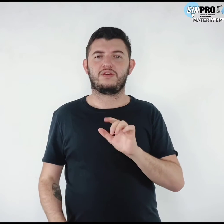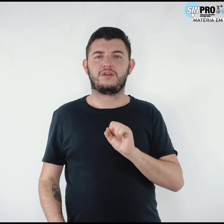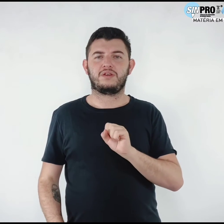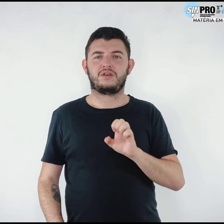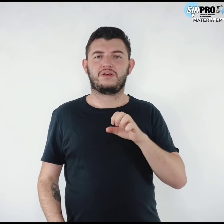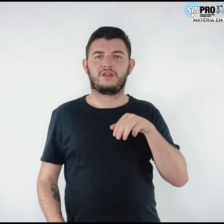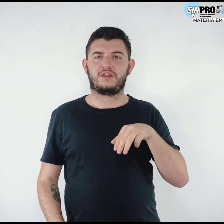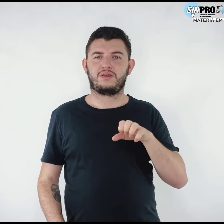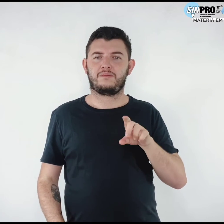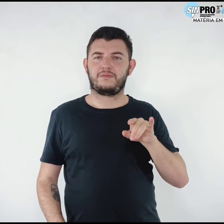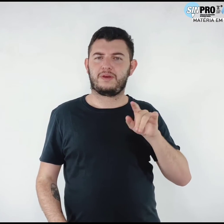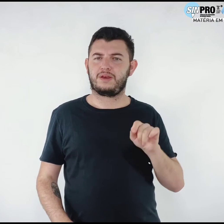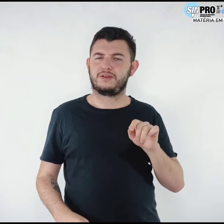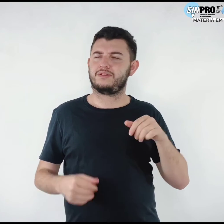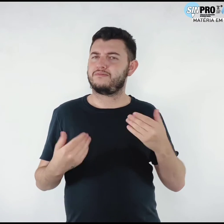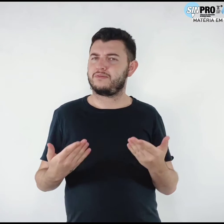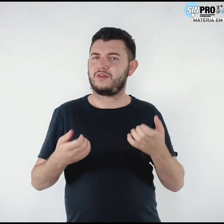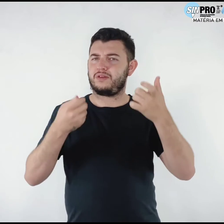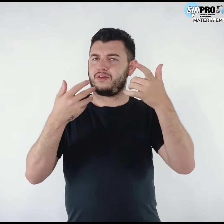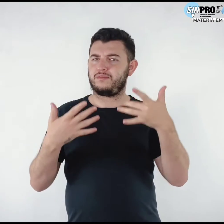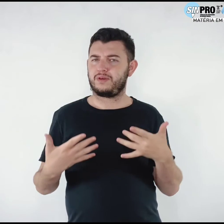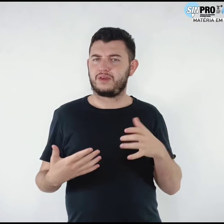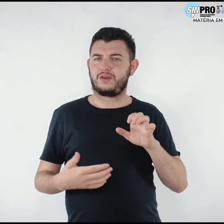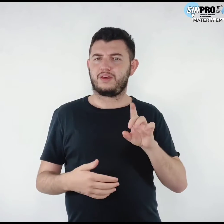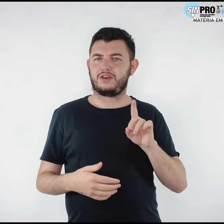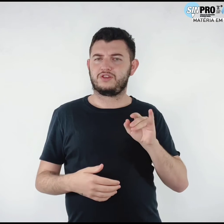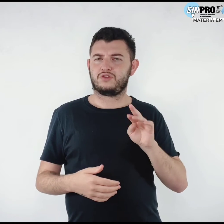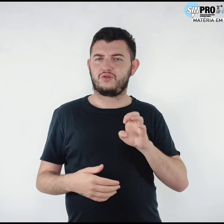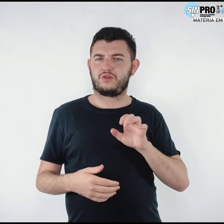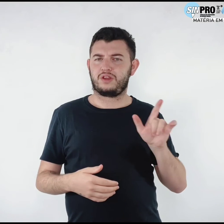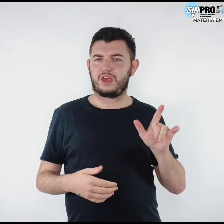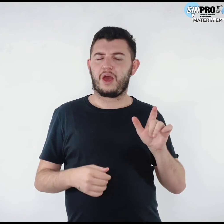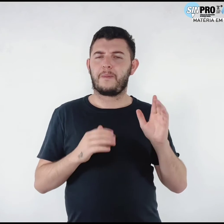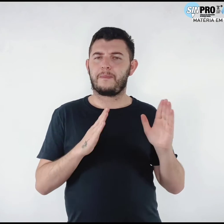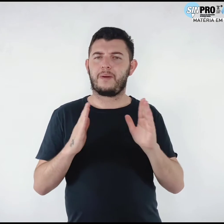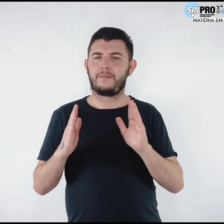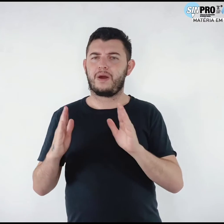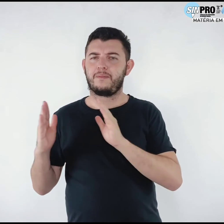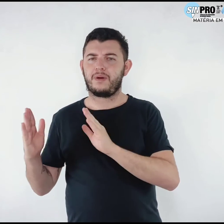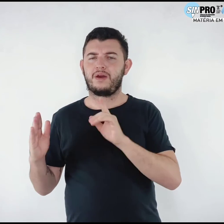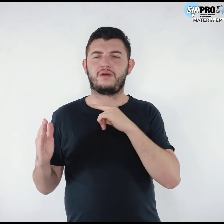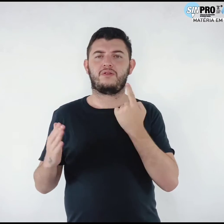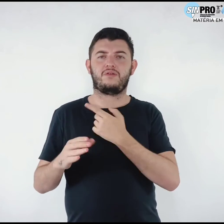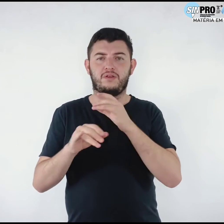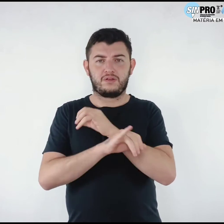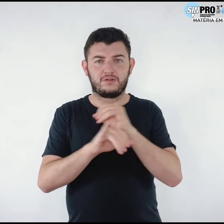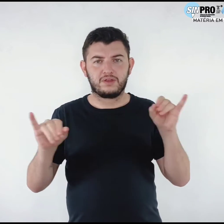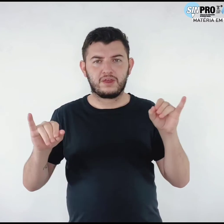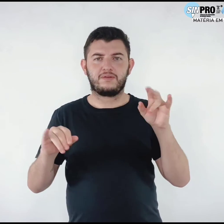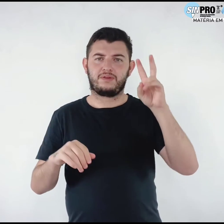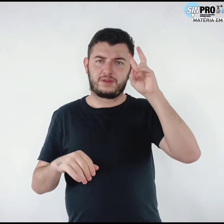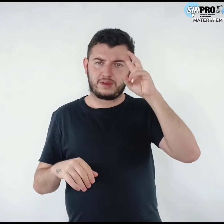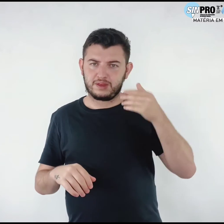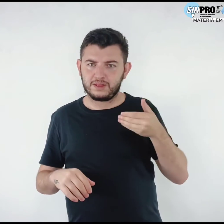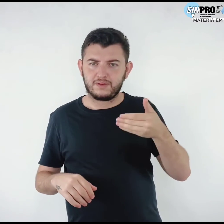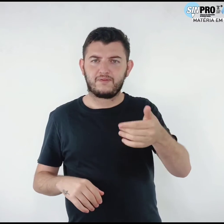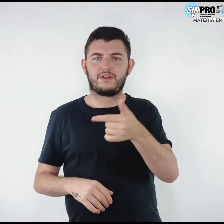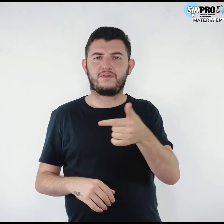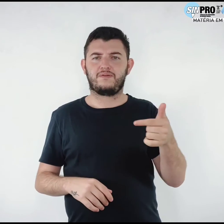3 partes, que publicaremos em sequência nesta quinta-feira 22, a primeira